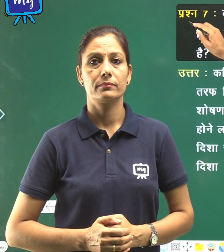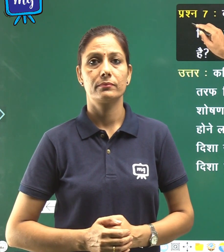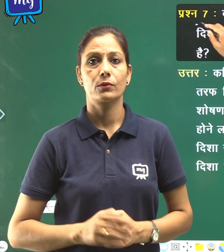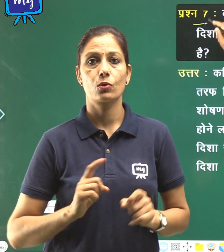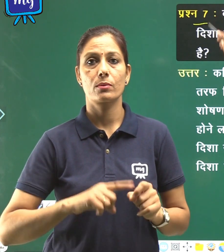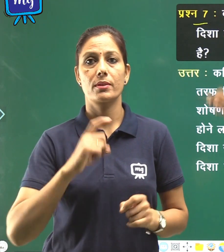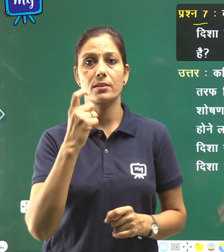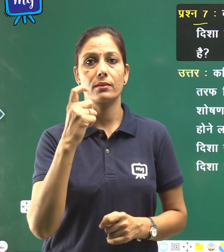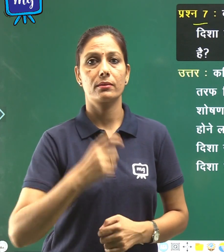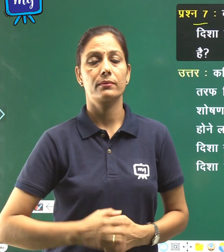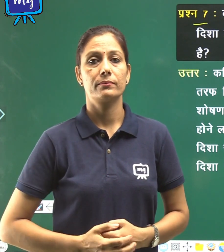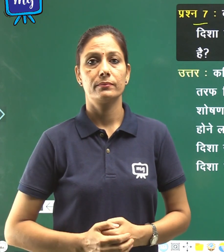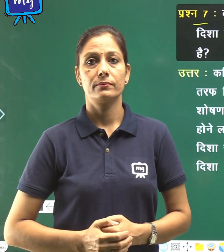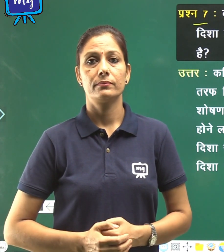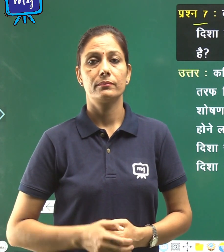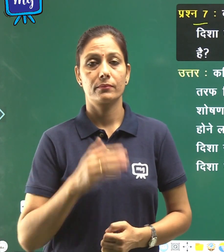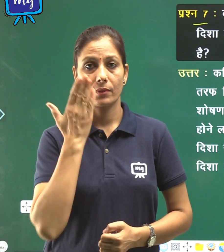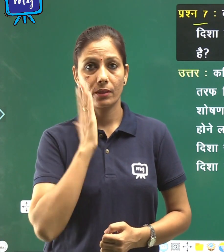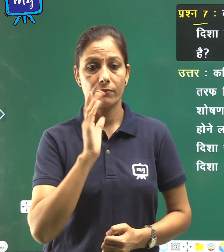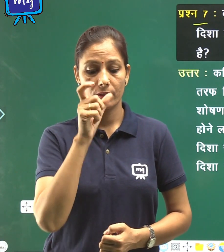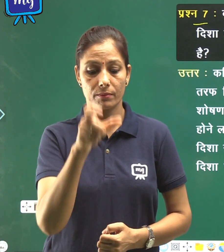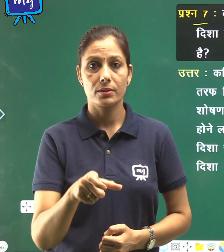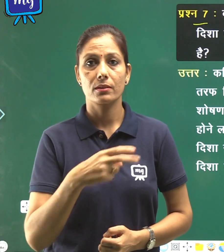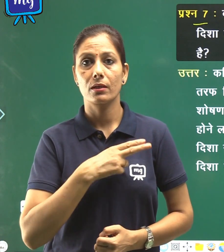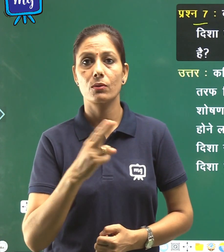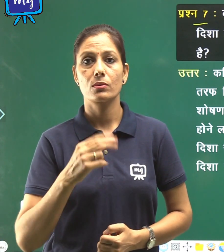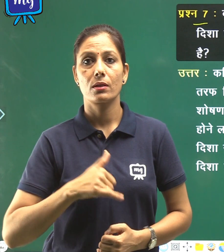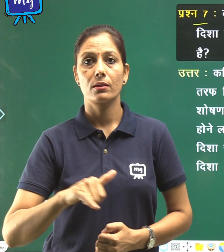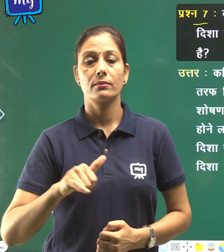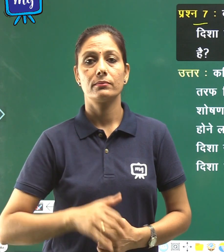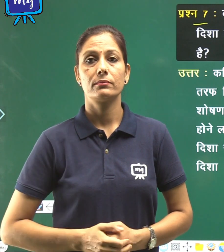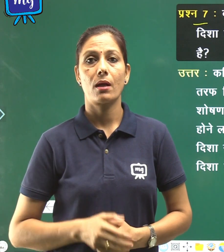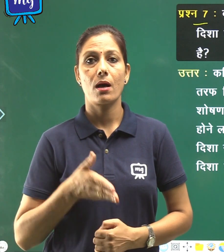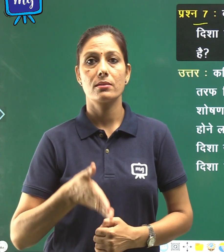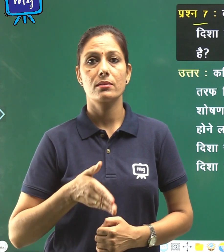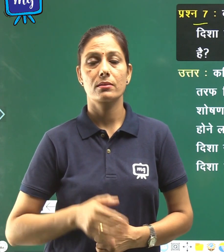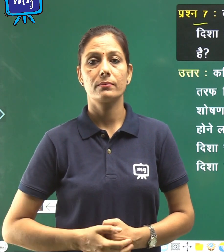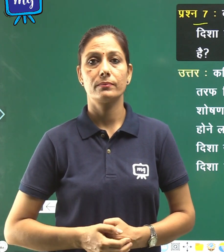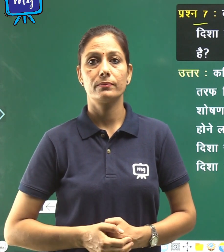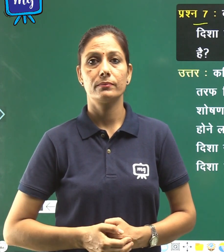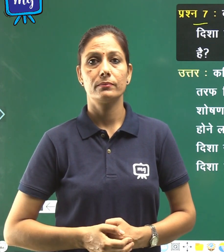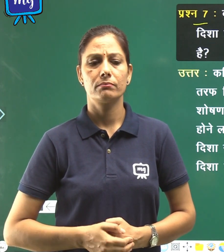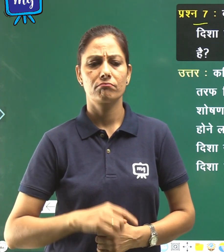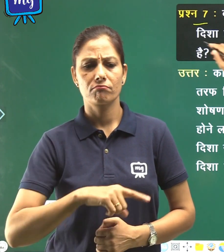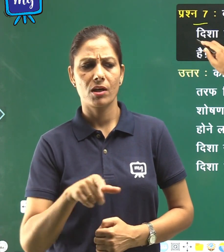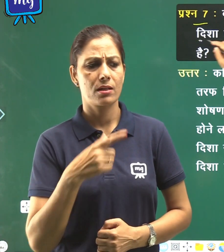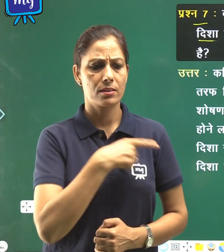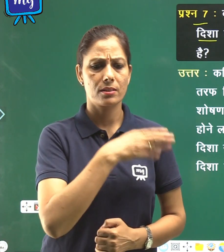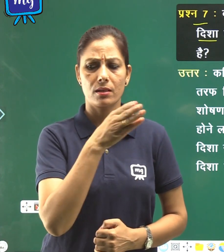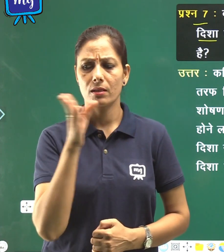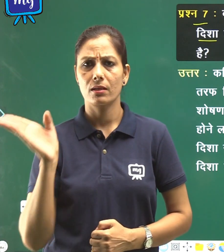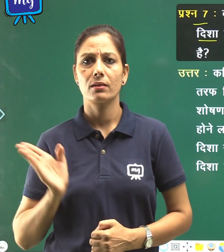प्रश्न 7, कवि के अनुसार आज हर दिशा